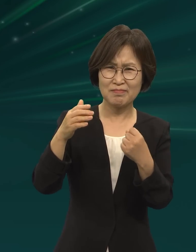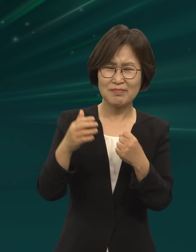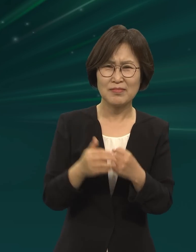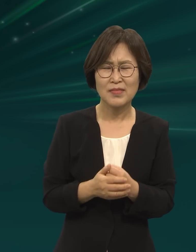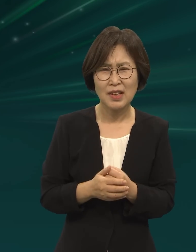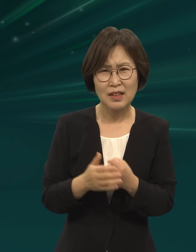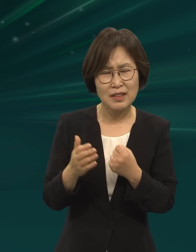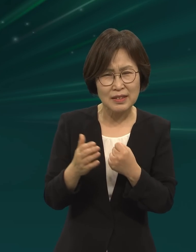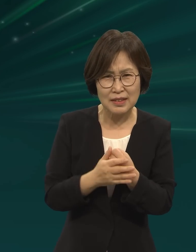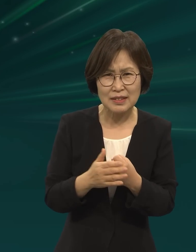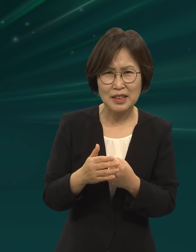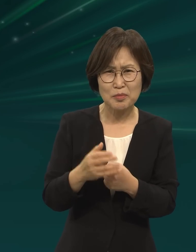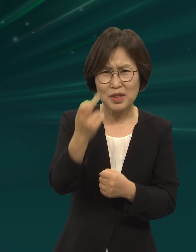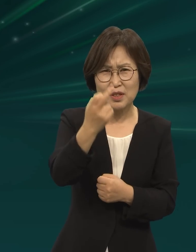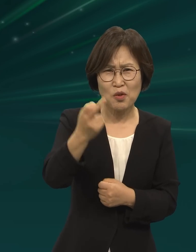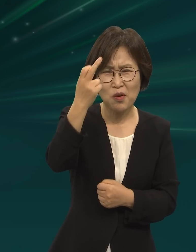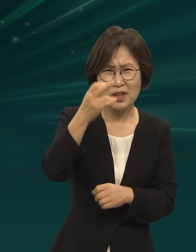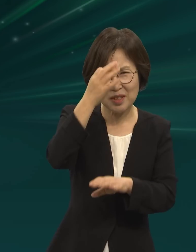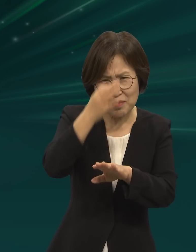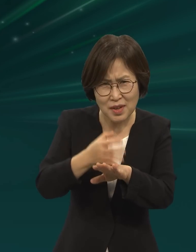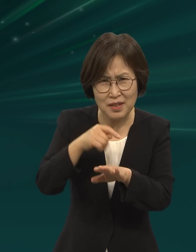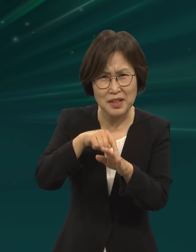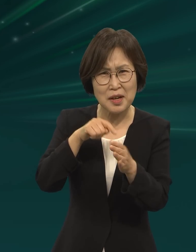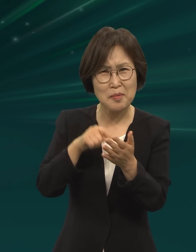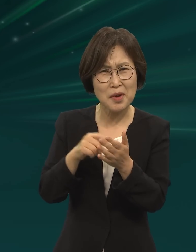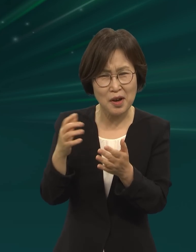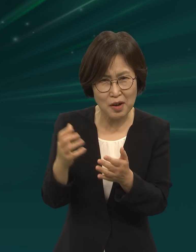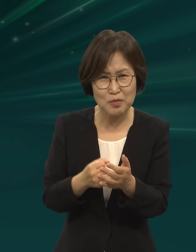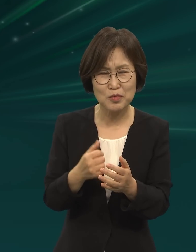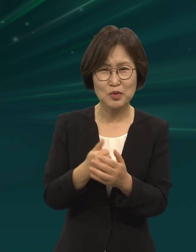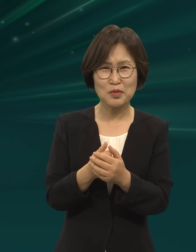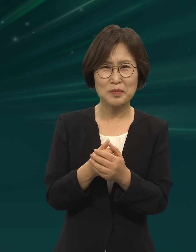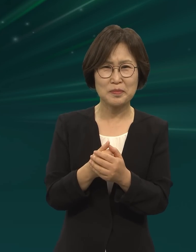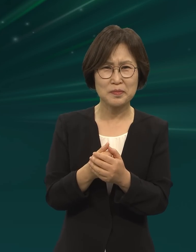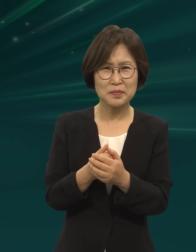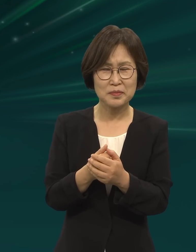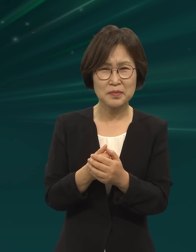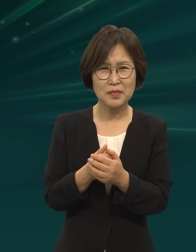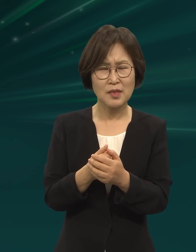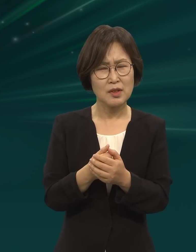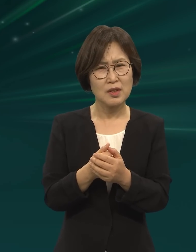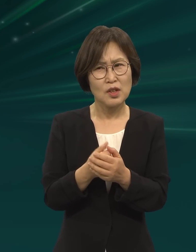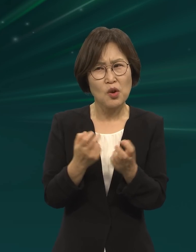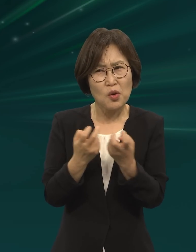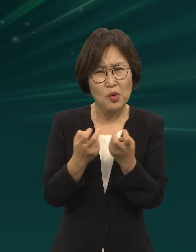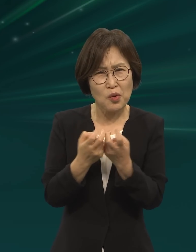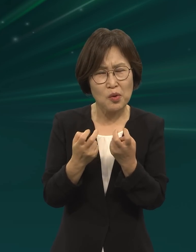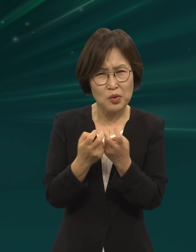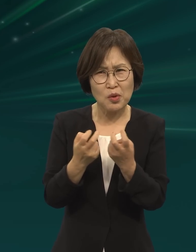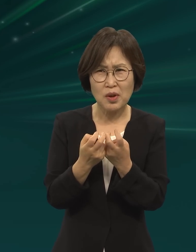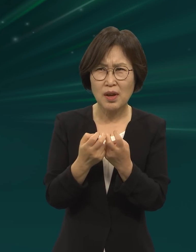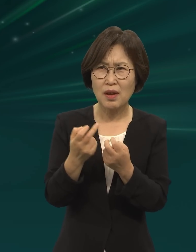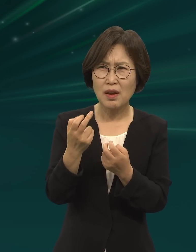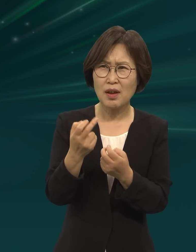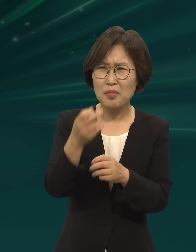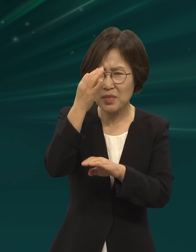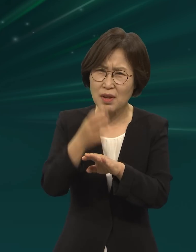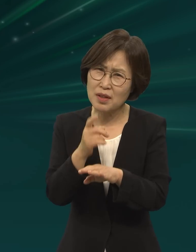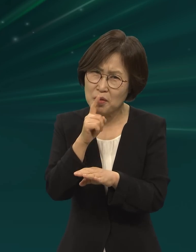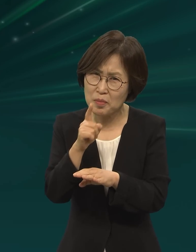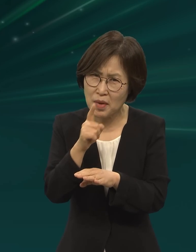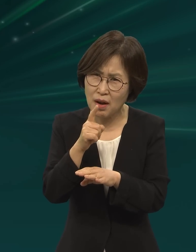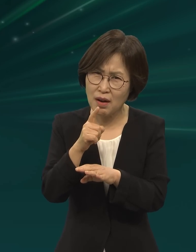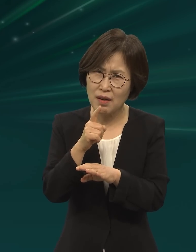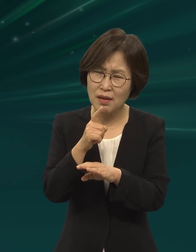형님한테 가서 조금 마음을 좋게 해야 하는지 학교 어떤 누나한테 물어봤습니다. 누나, 그 형님이 저랑